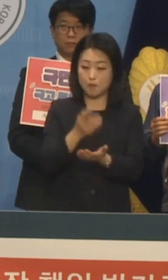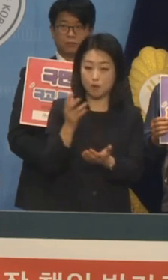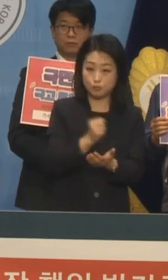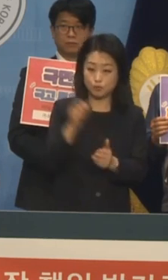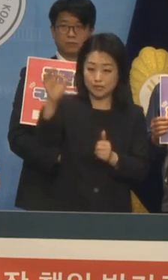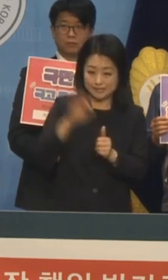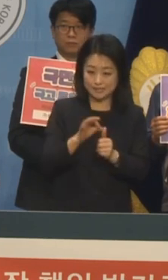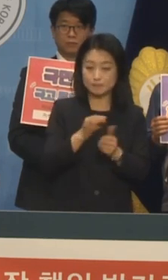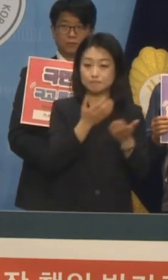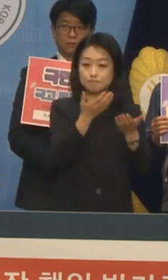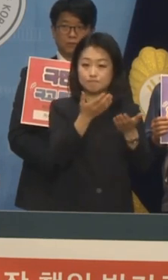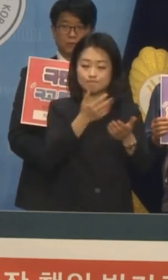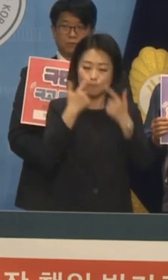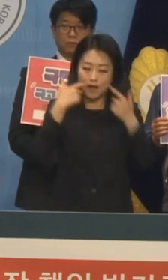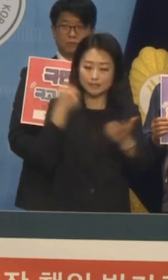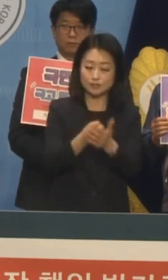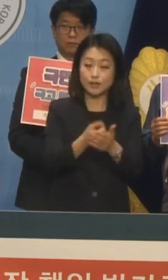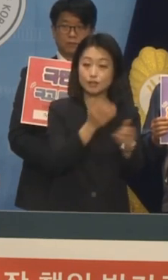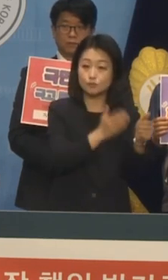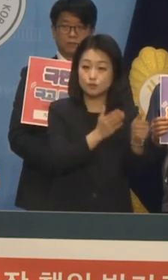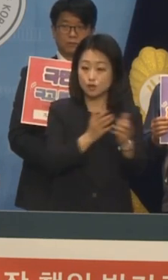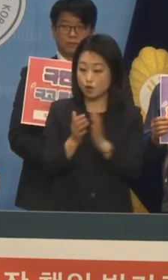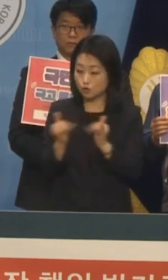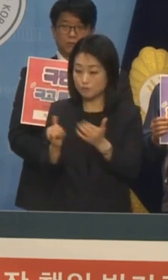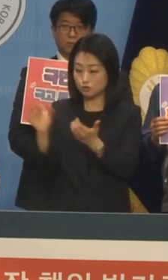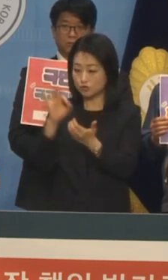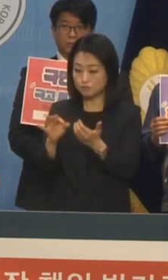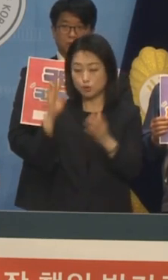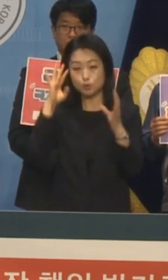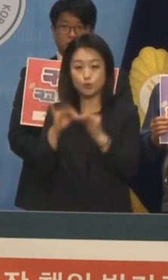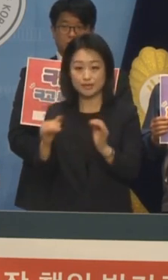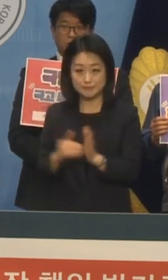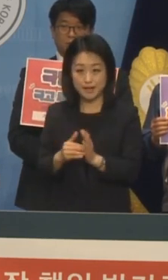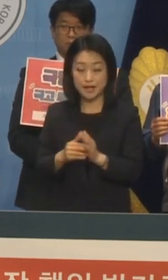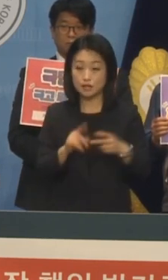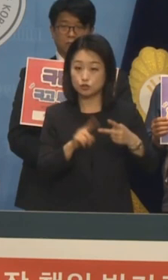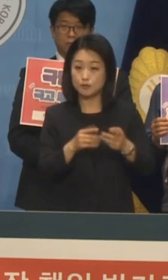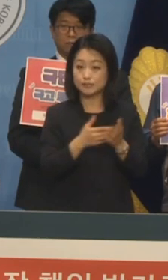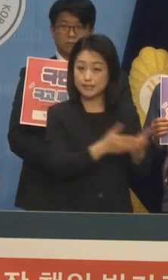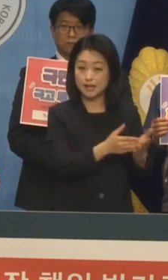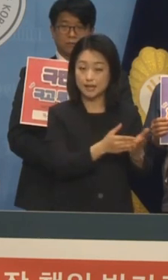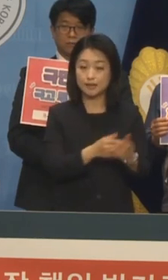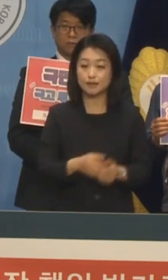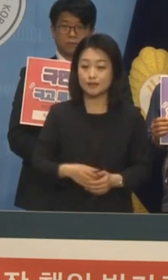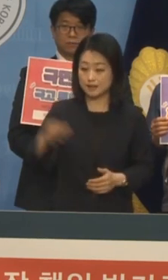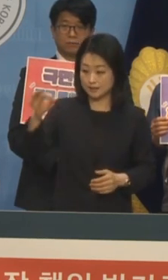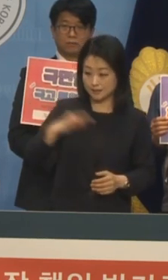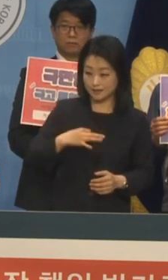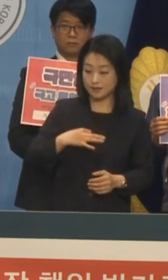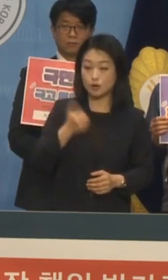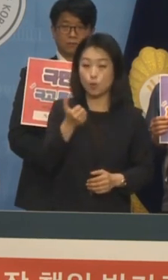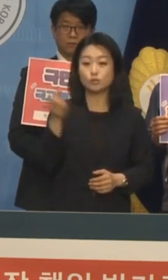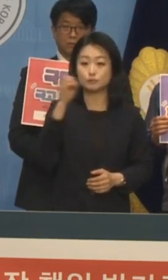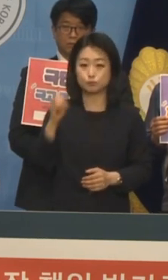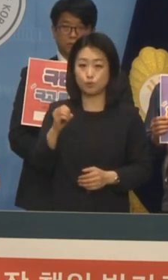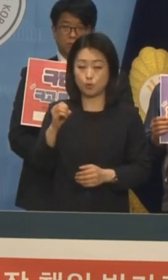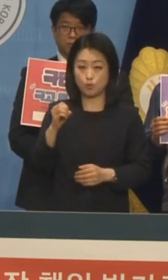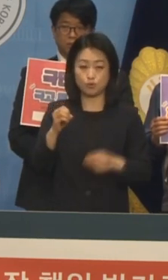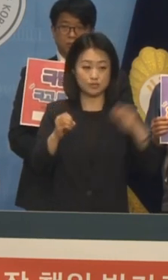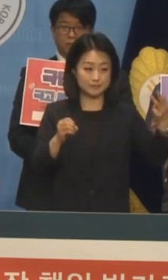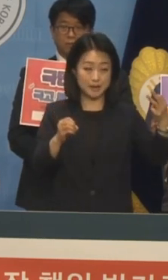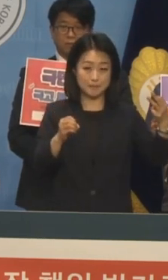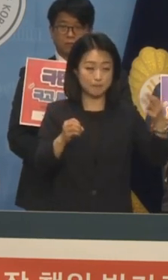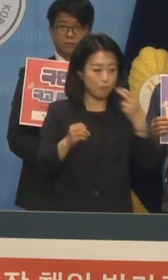바랍니다. 시민대표단 90% 이상이 동의하는 내용입니다. 두 번째로 소득 대체율 시민대표단의 뜻대로